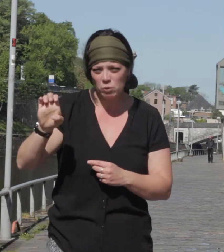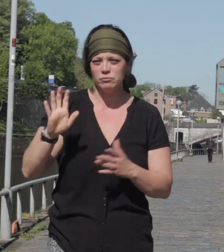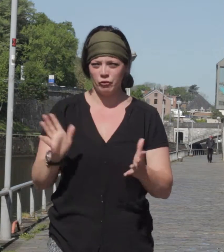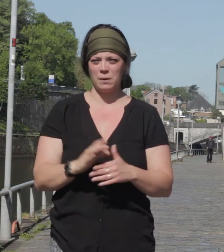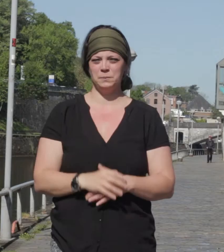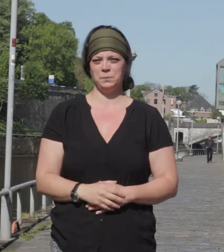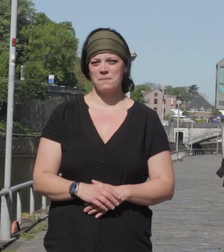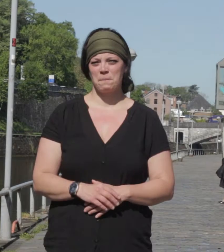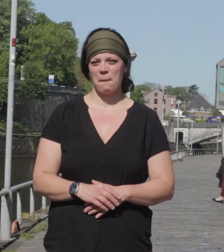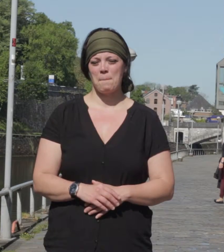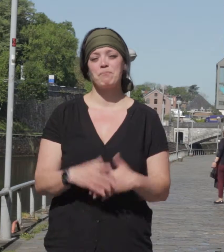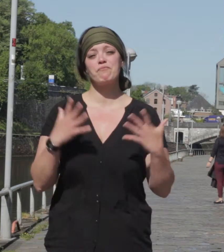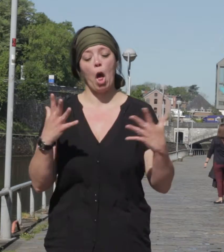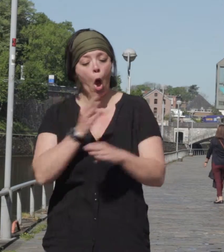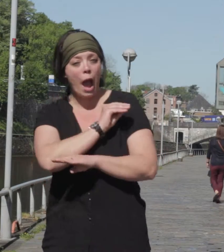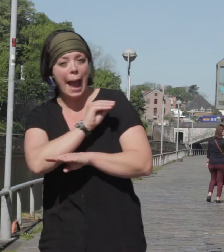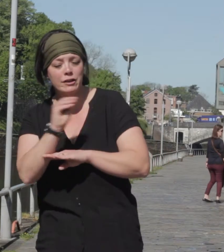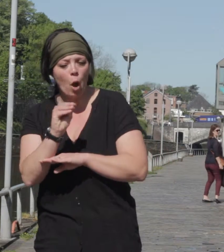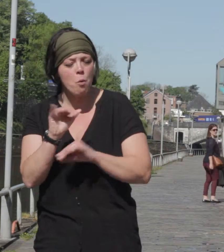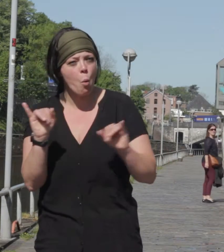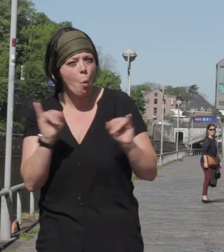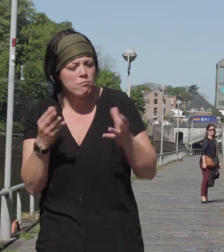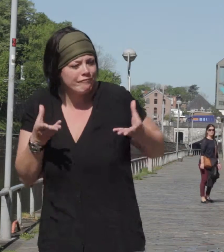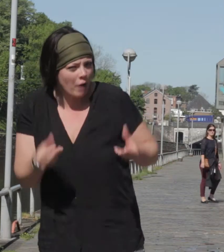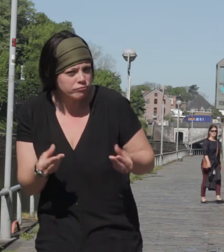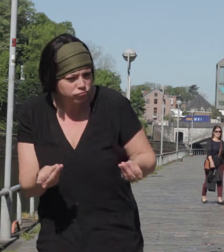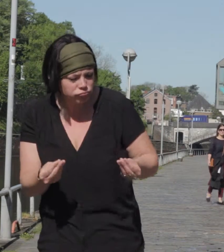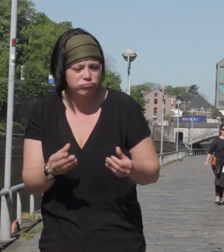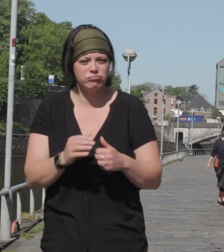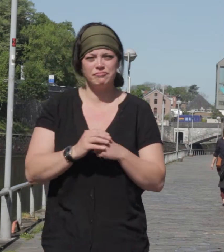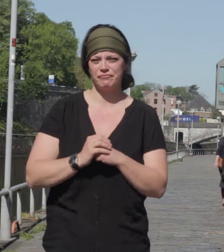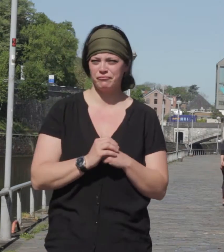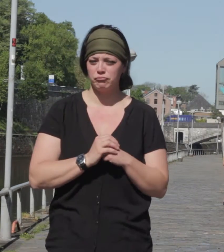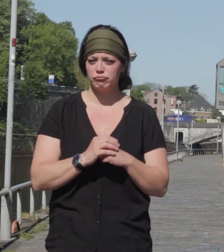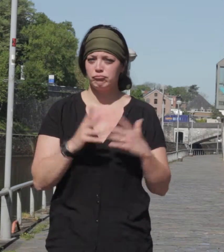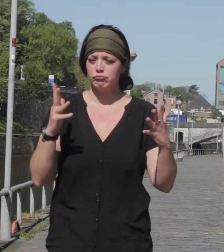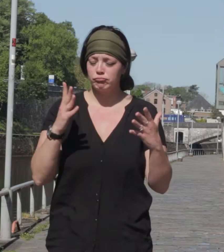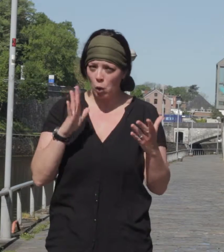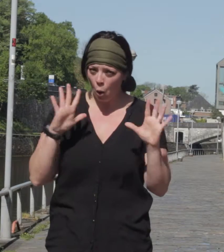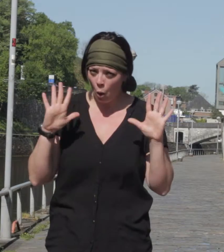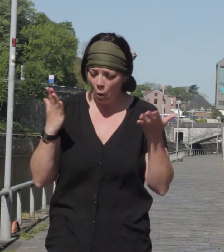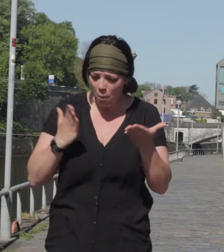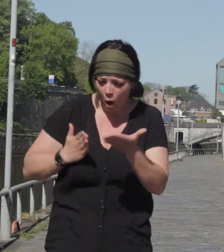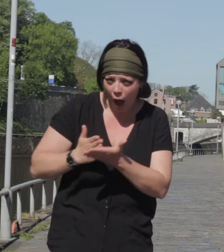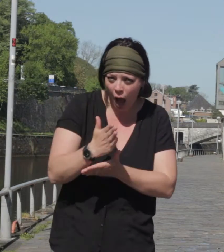www.access-i.be. Voici quelques exemples de ce qu'il sera mis en place le jour J. Accès au site et déplacement, parking